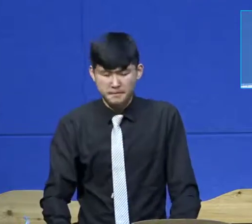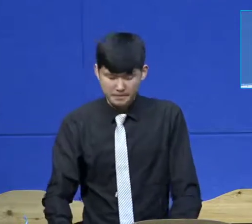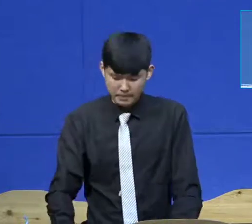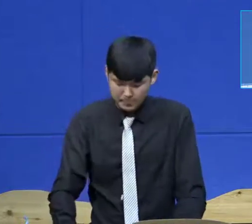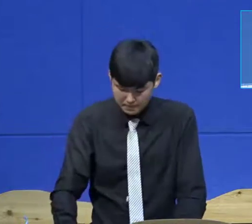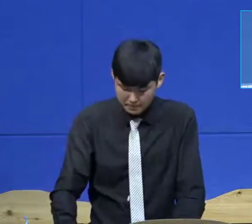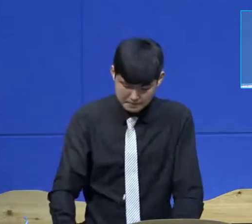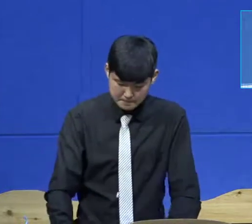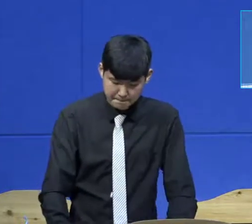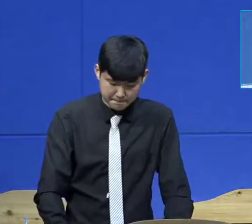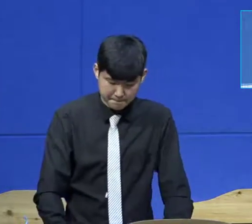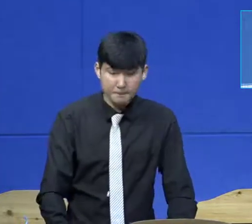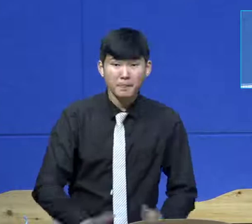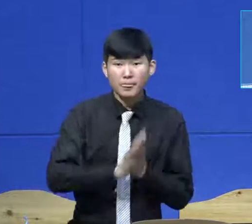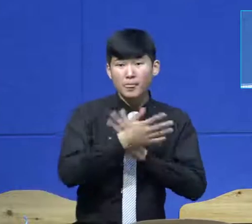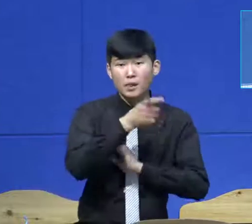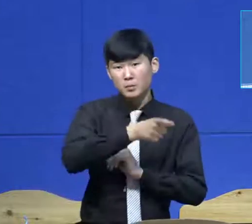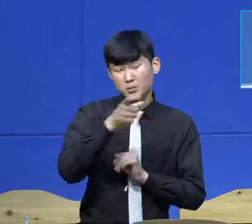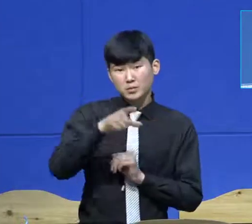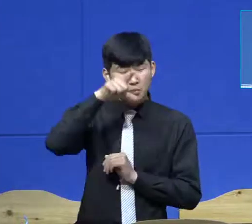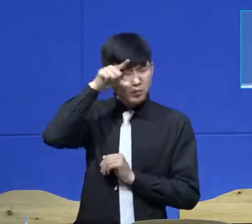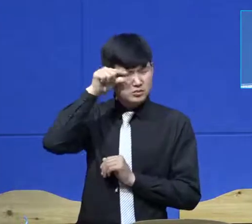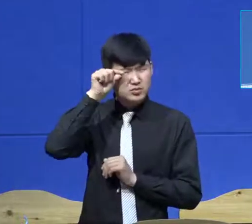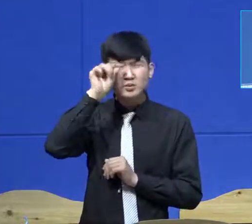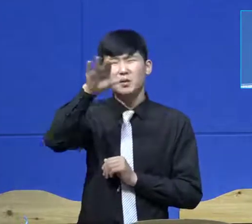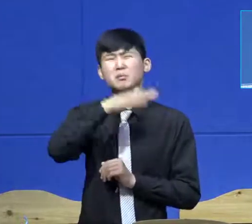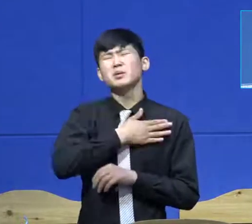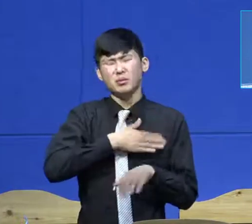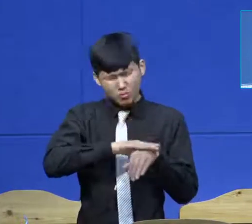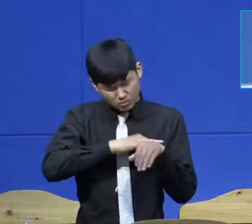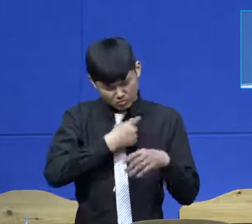Гэтэ Артум Мосед бидний буруу.